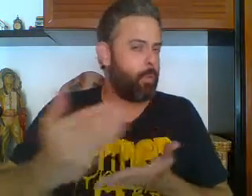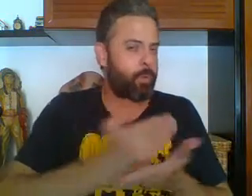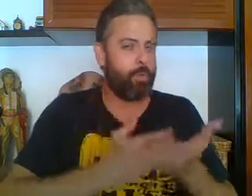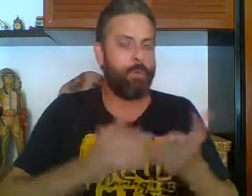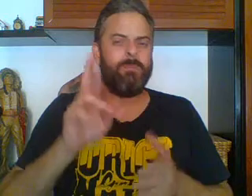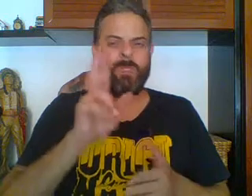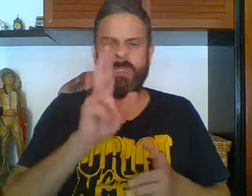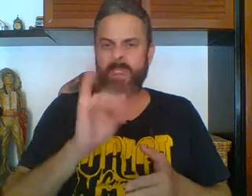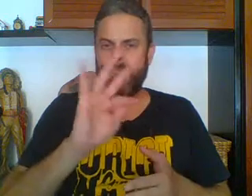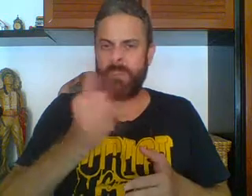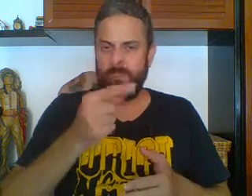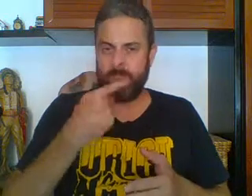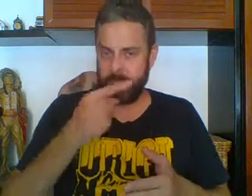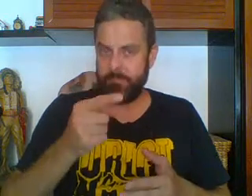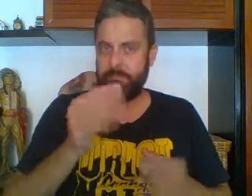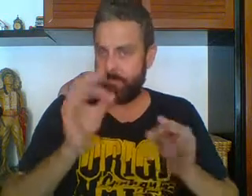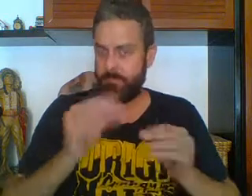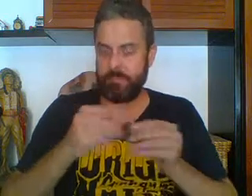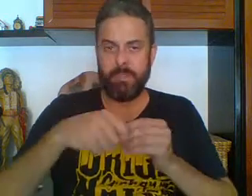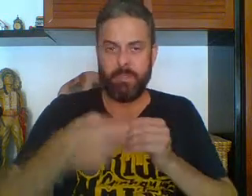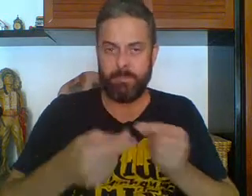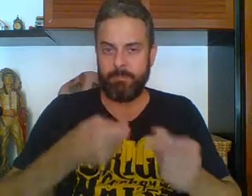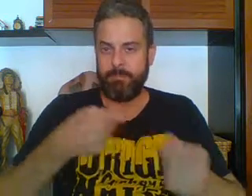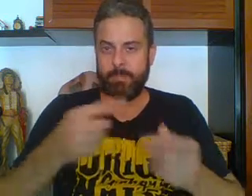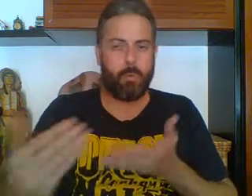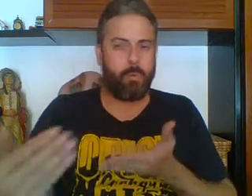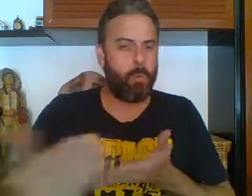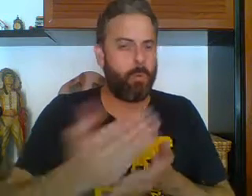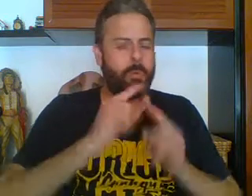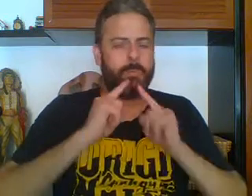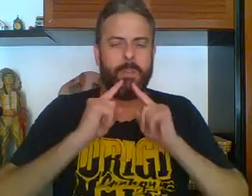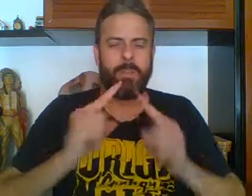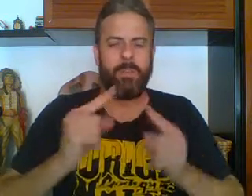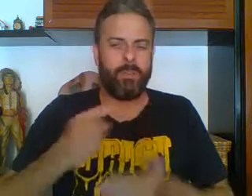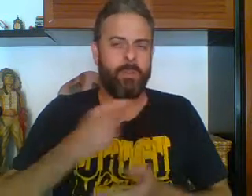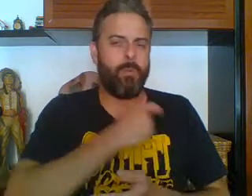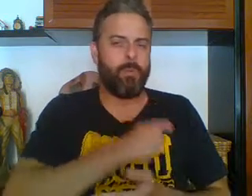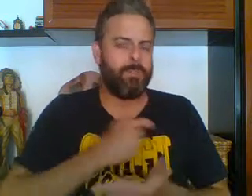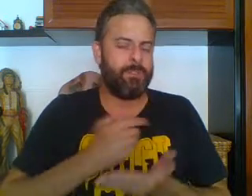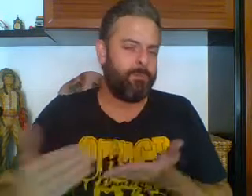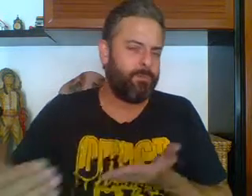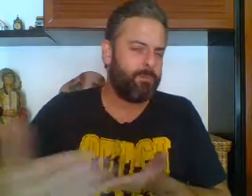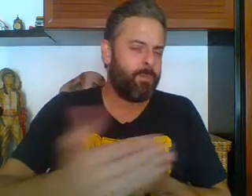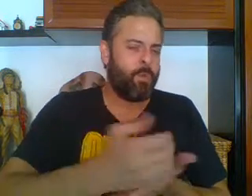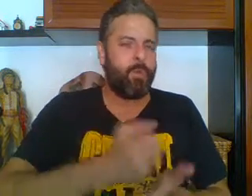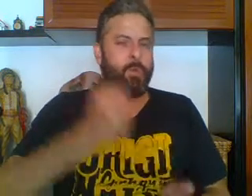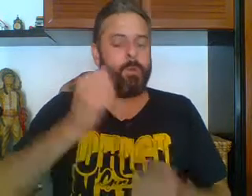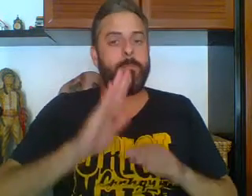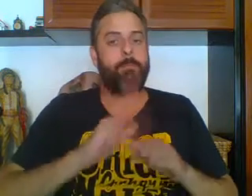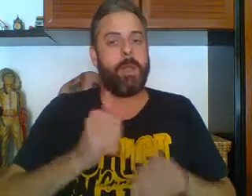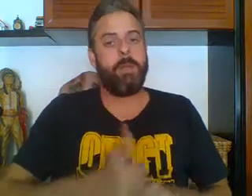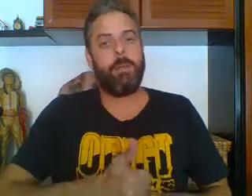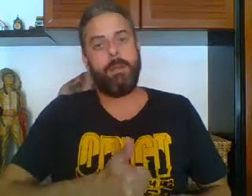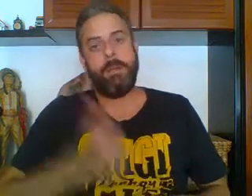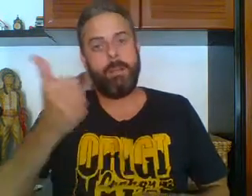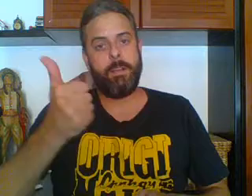mucho, no sé, la subida final. Bueno, marca porque otro te pega, con el agua no es el mismo que tengo, o sea, que te pegue la ¿Pero a pomada todo el esta. mundo le va peor o hay